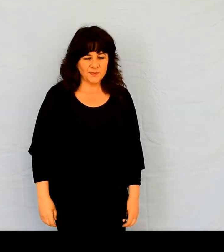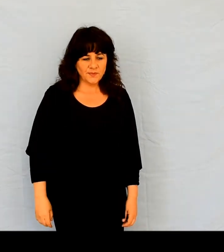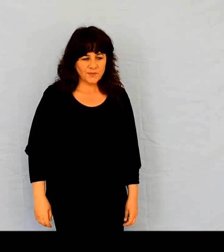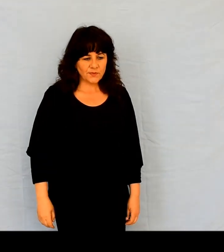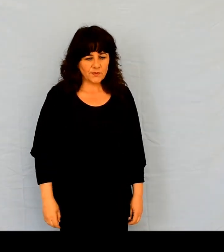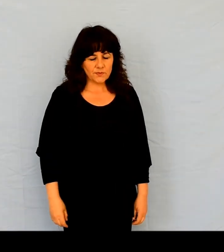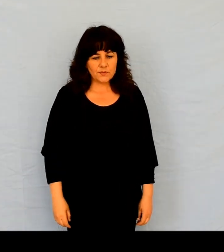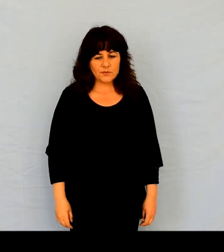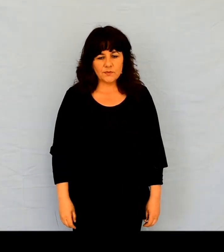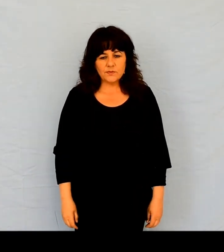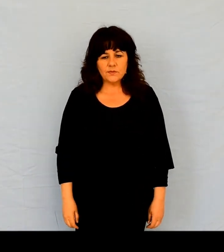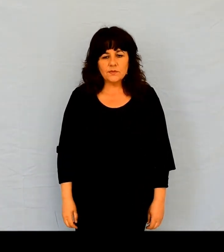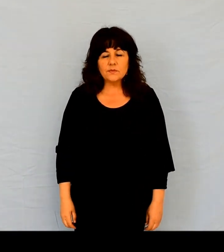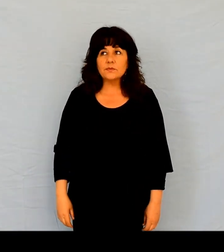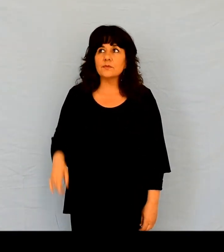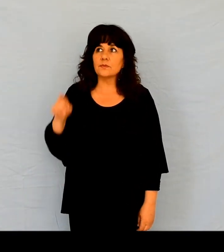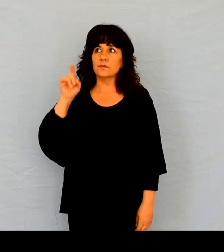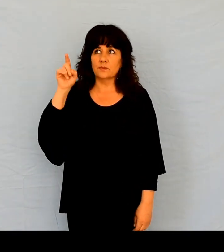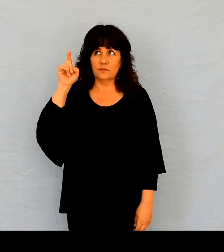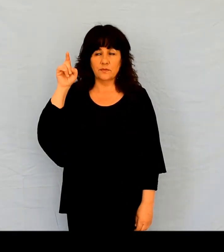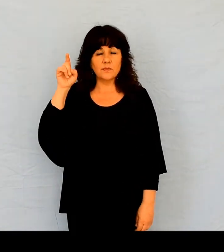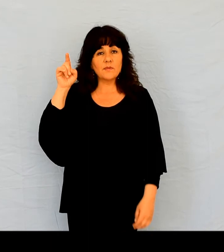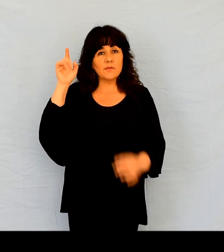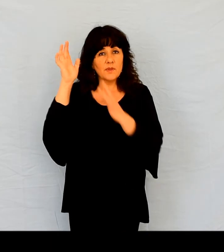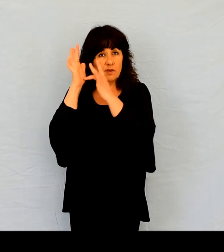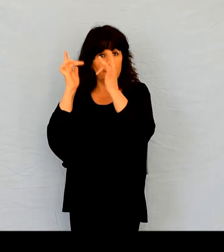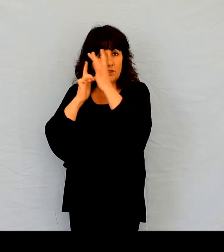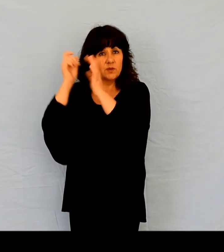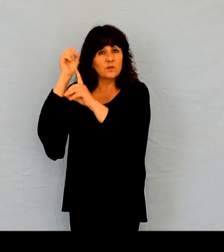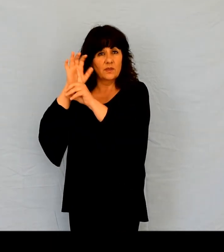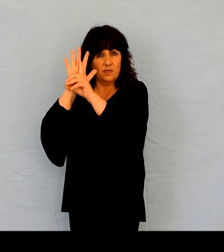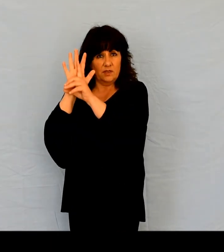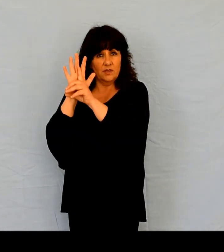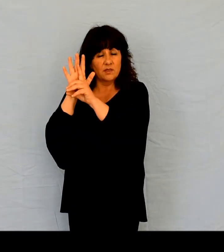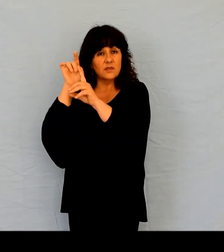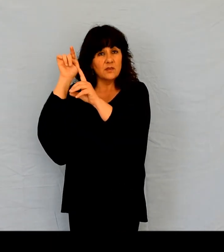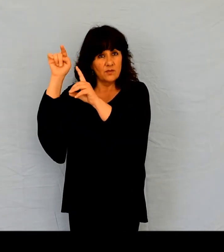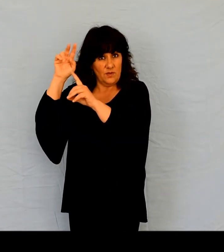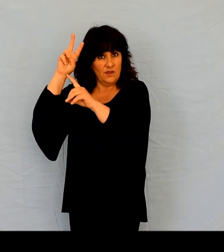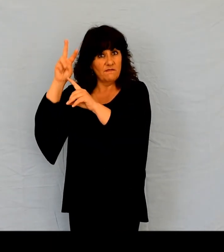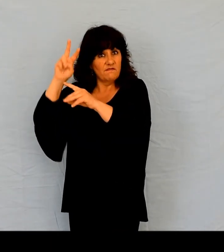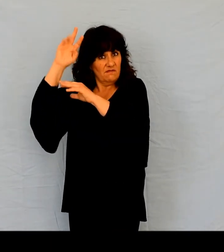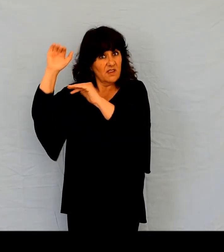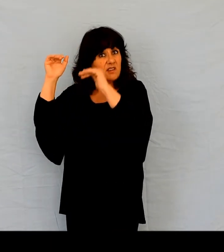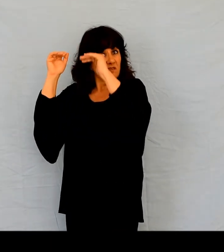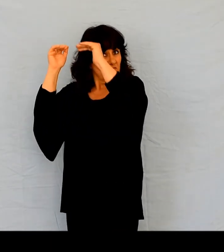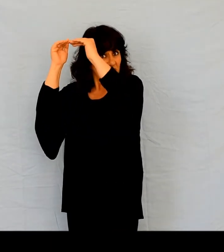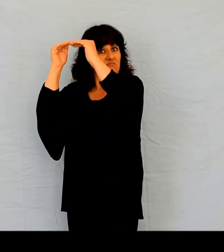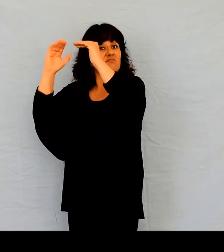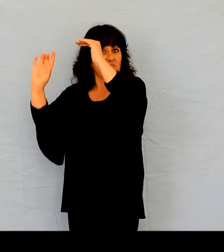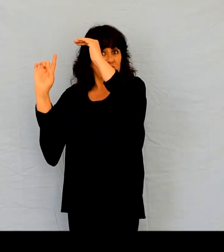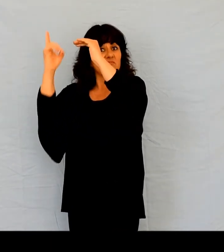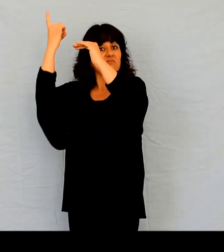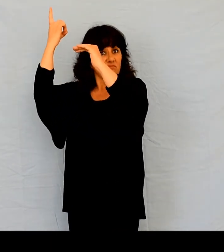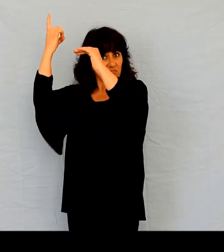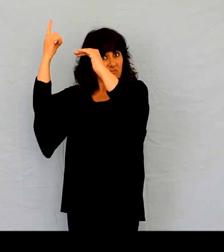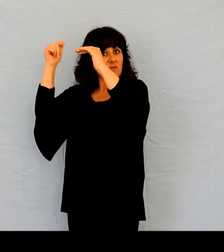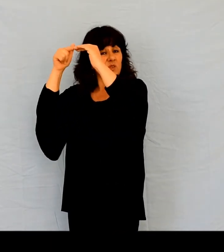Le Christ Jésus, ayant la condition de Dieu, ne retint pas jalousement le rang qu'il égalait à